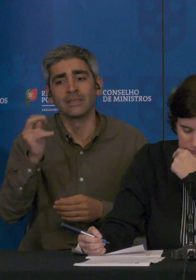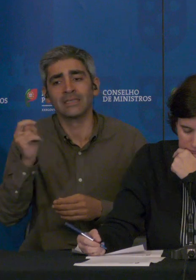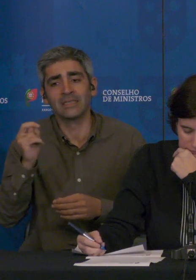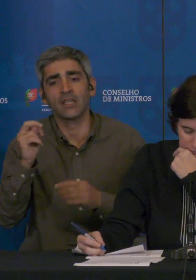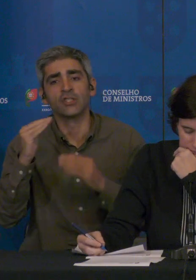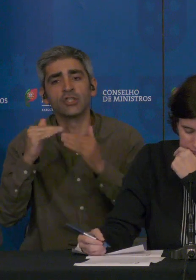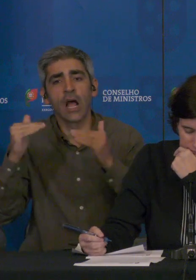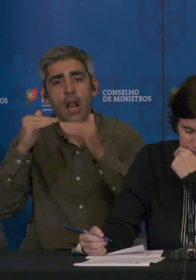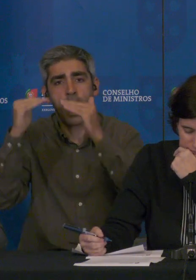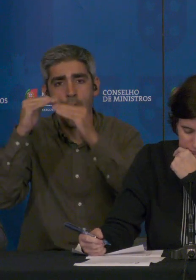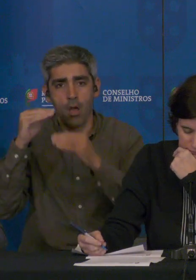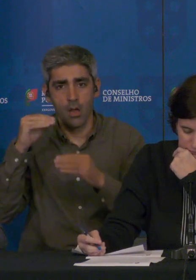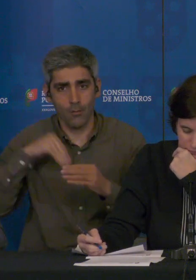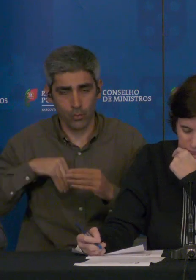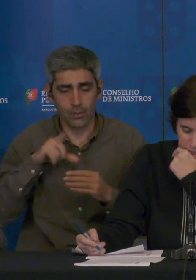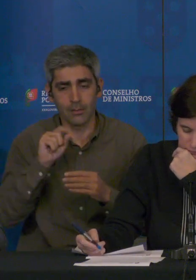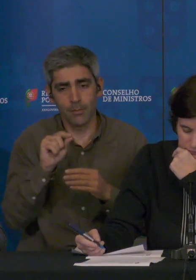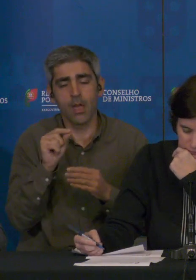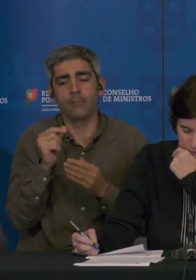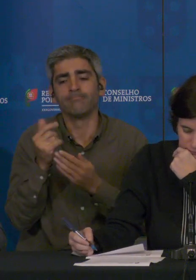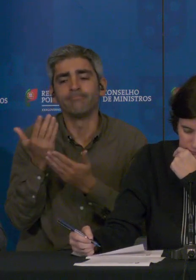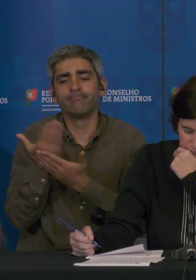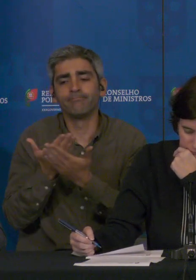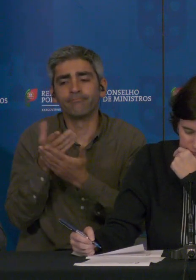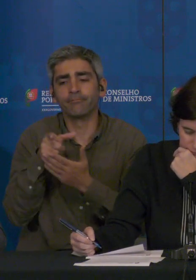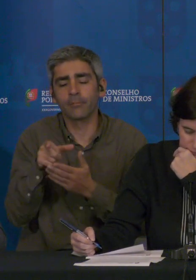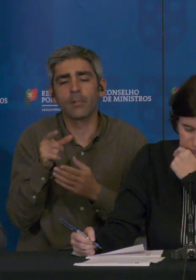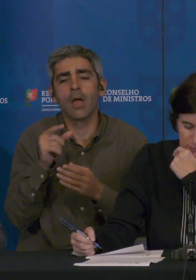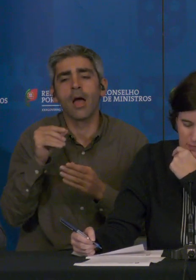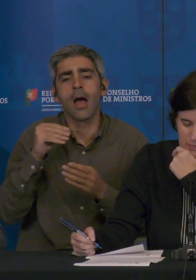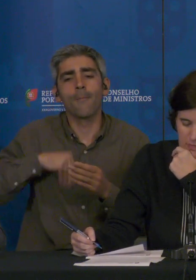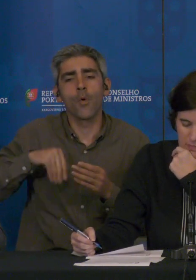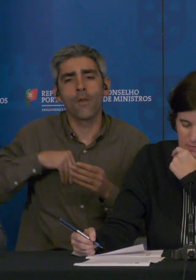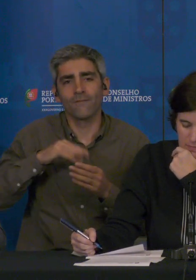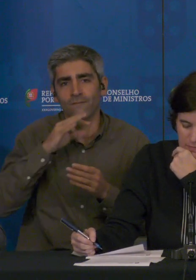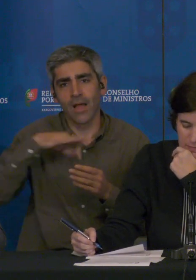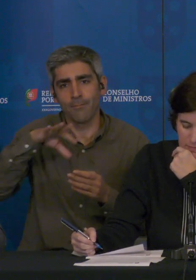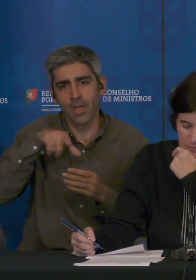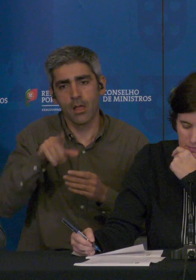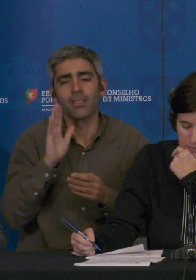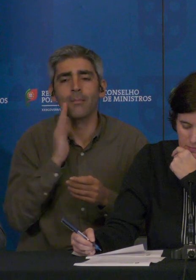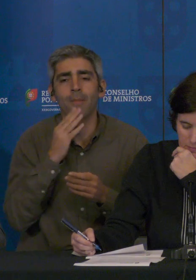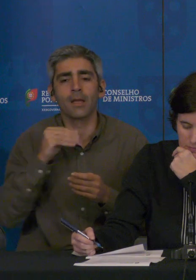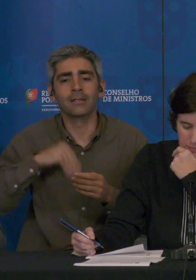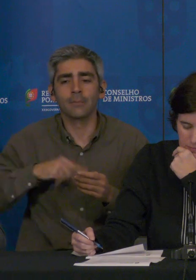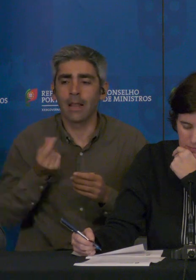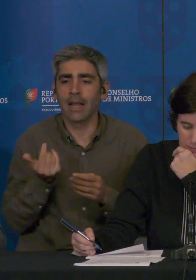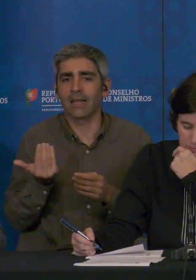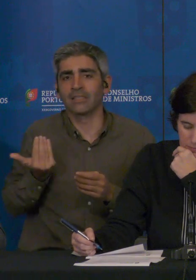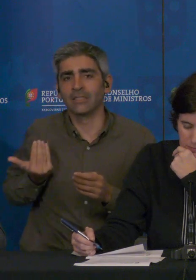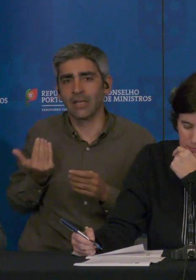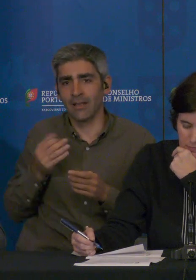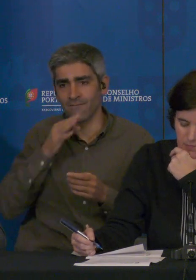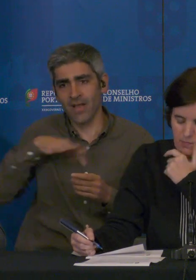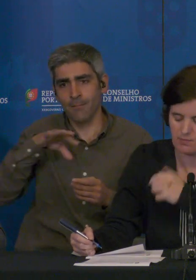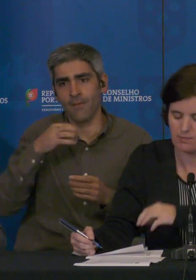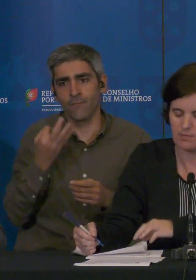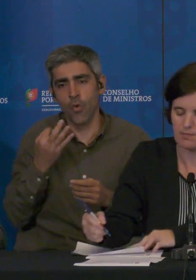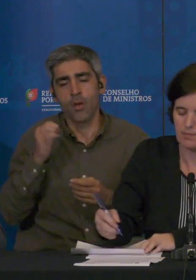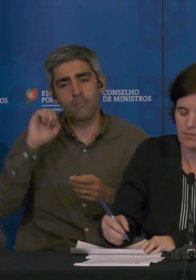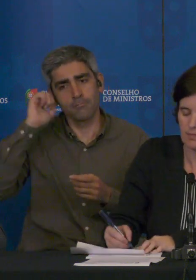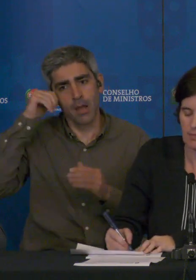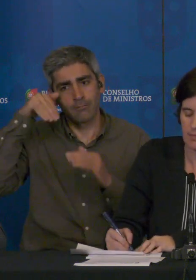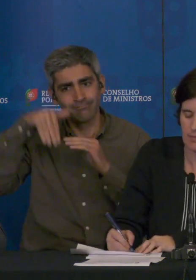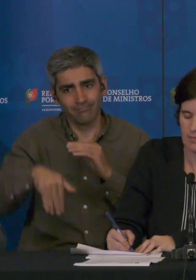a reavaliação oficiosa dos escalões da Bono Família em função dos rendimentos mais recentes das famílias que tiveram